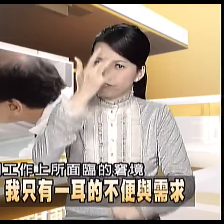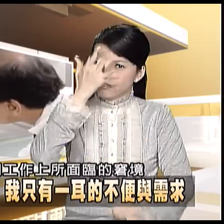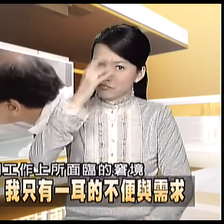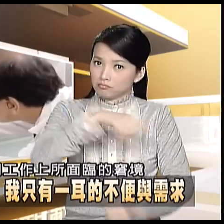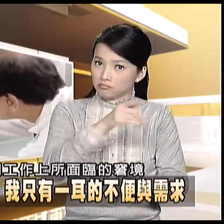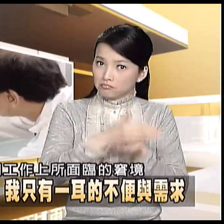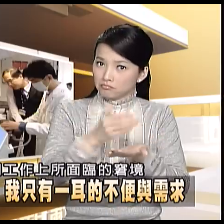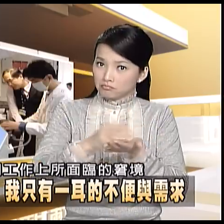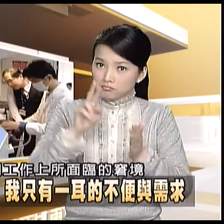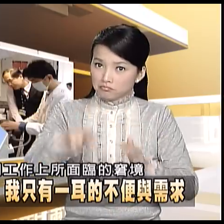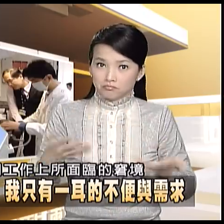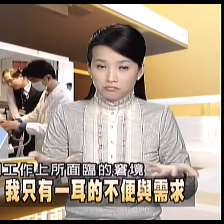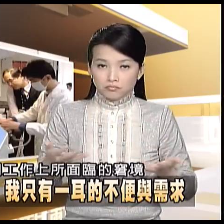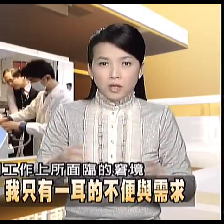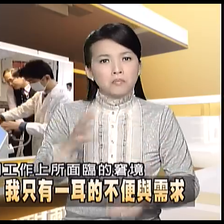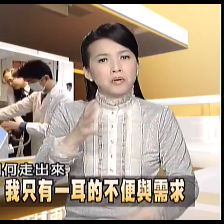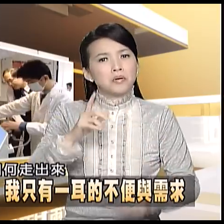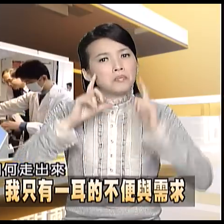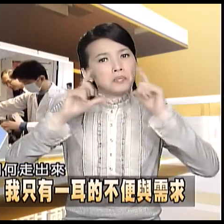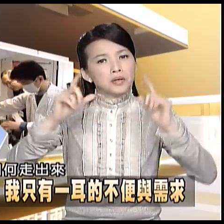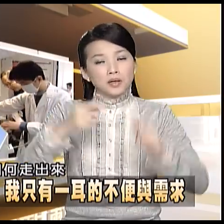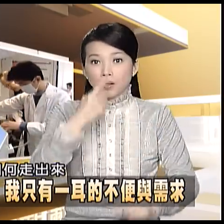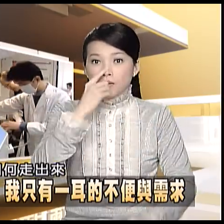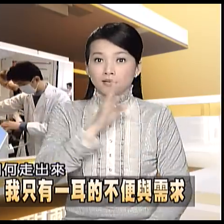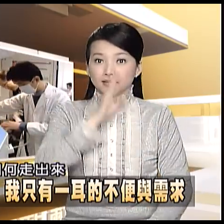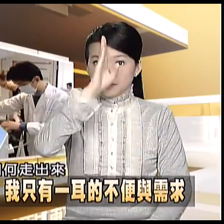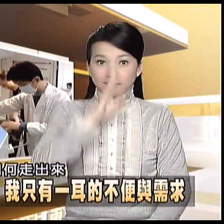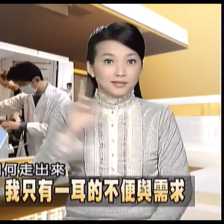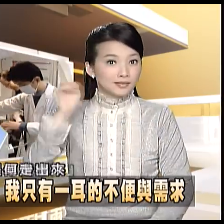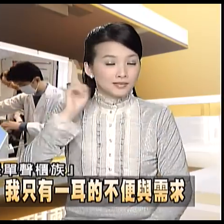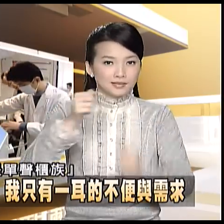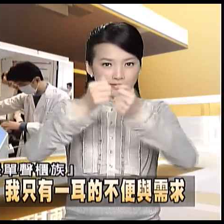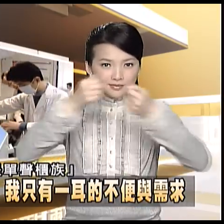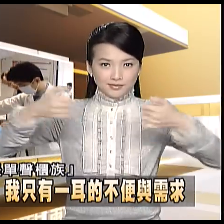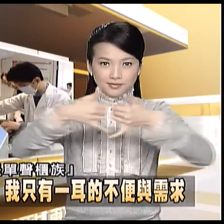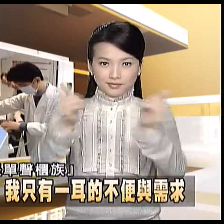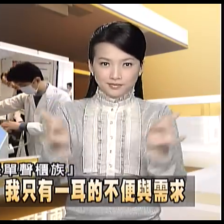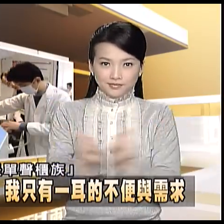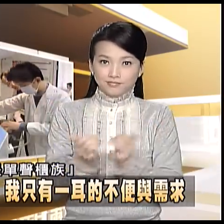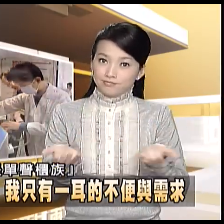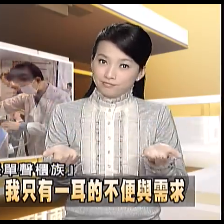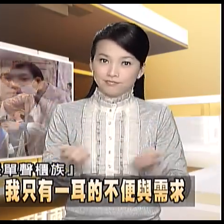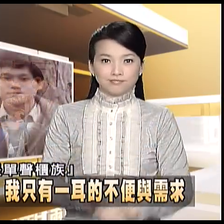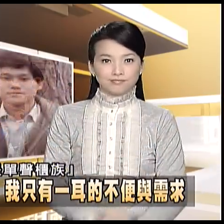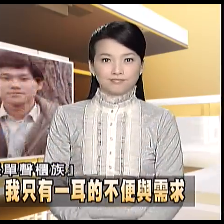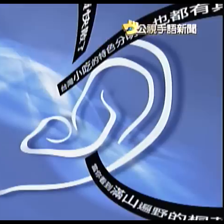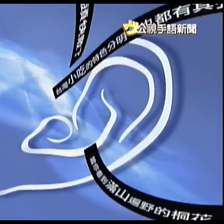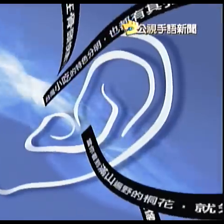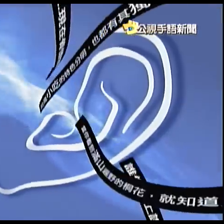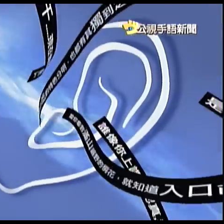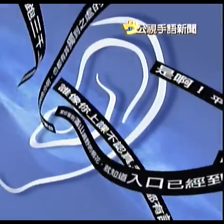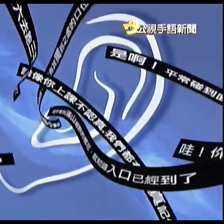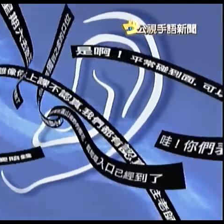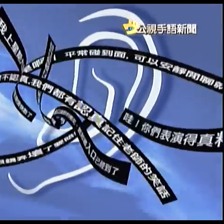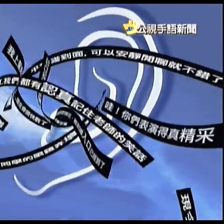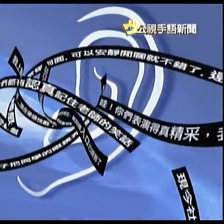上所面临的窘境，以及又是如何走出来，坦诚我是单身贵族。 我要不知